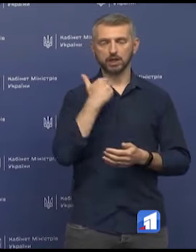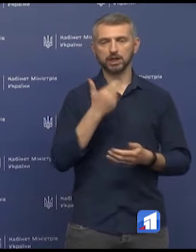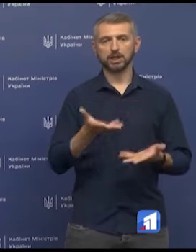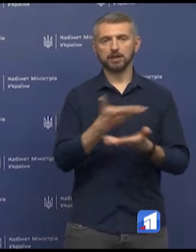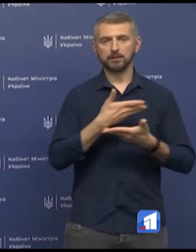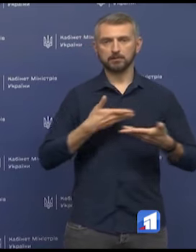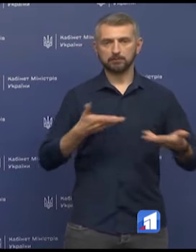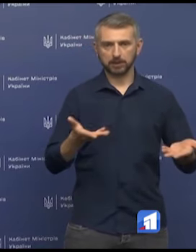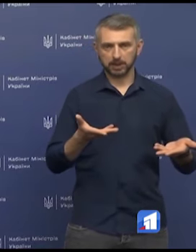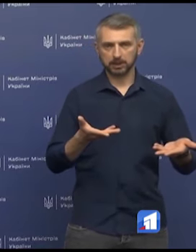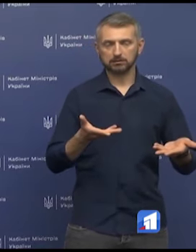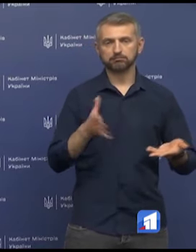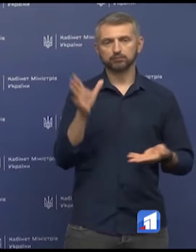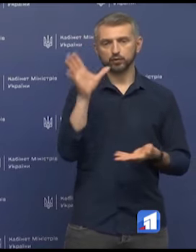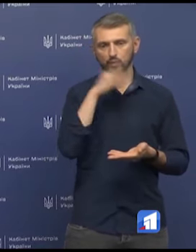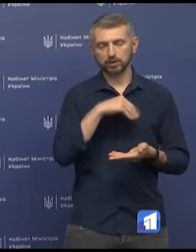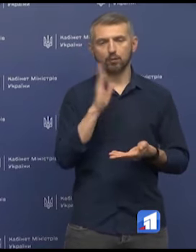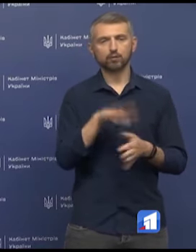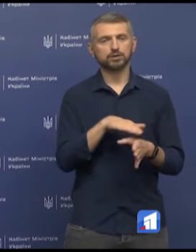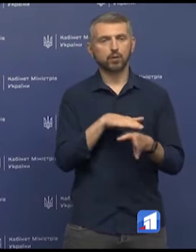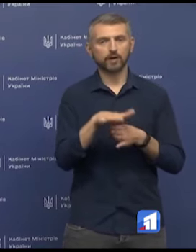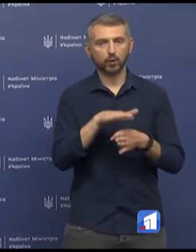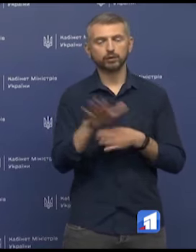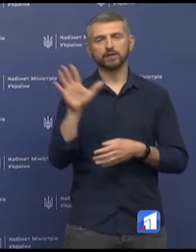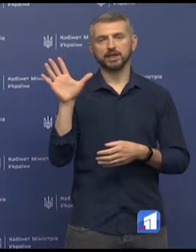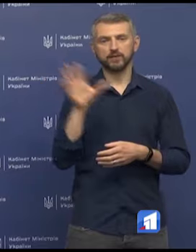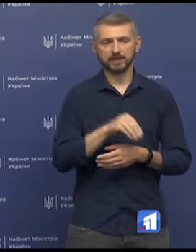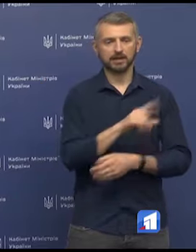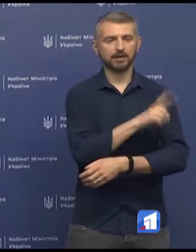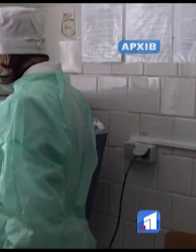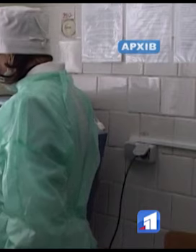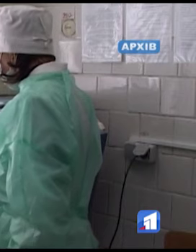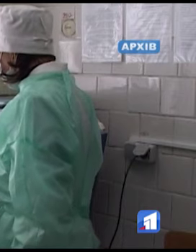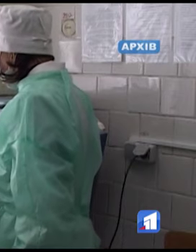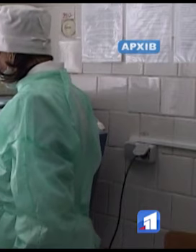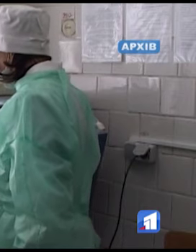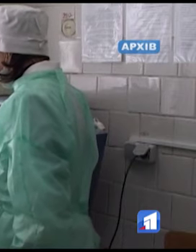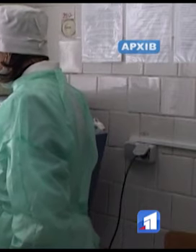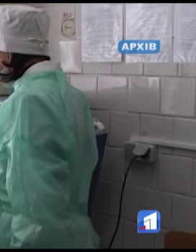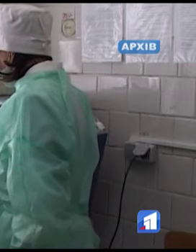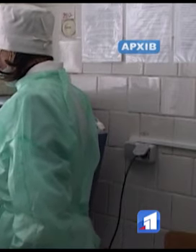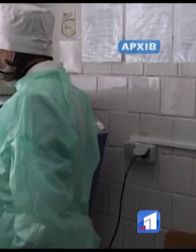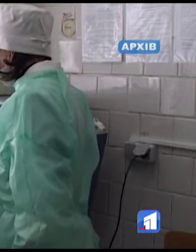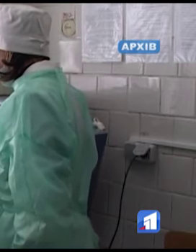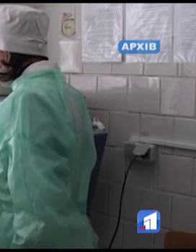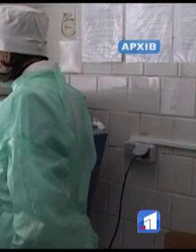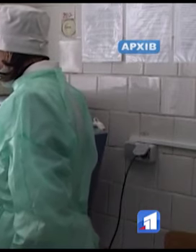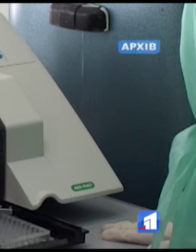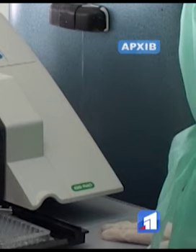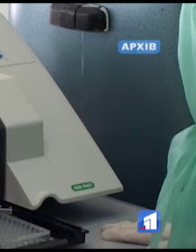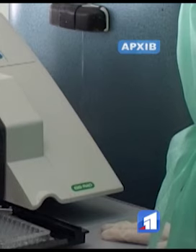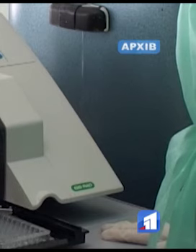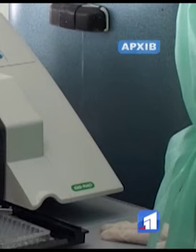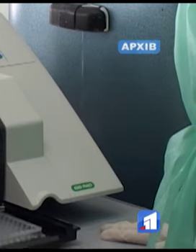ми зможемо і будемо виконувати всі карантинні заходи. За добу від коронавірусу загинуло